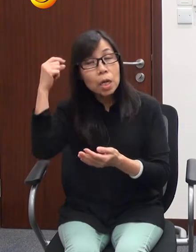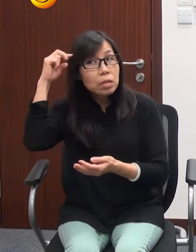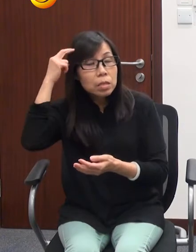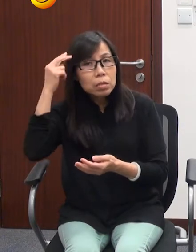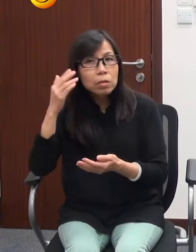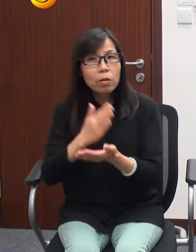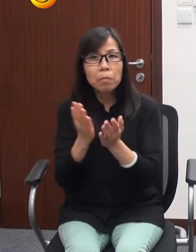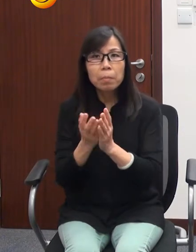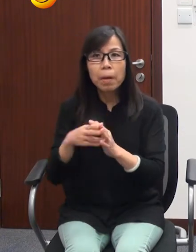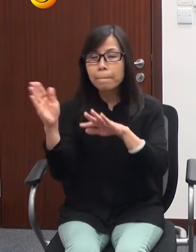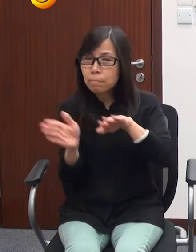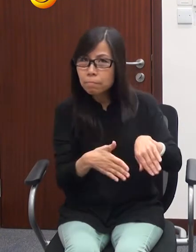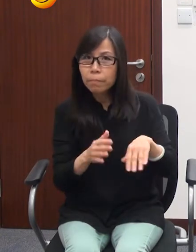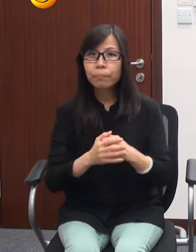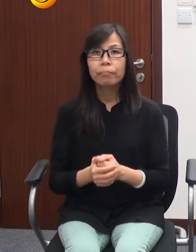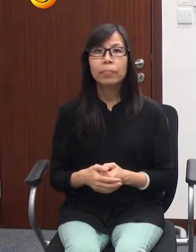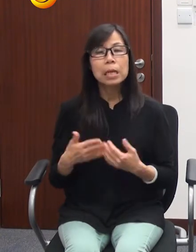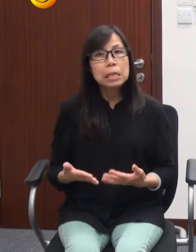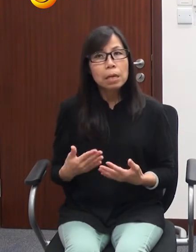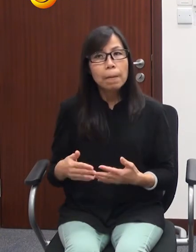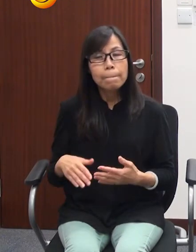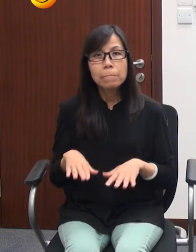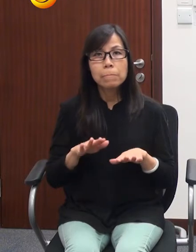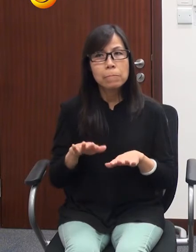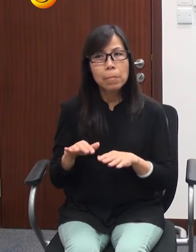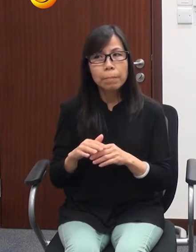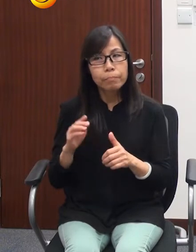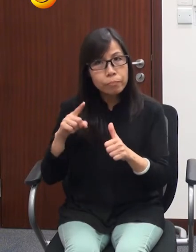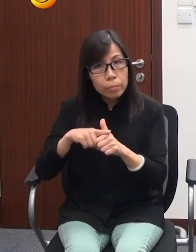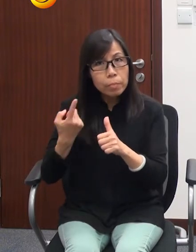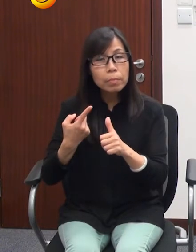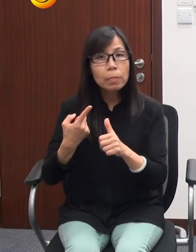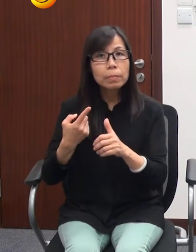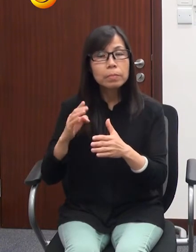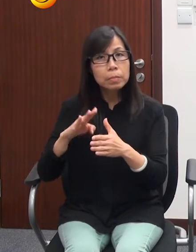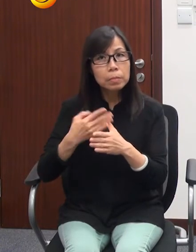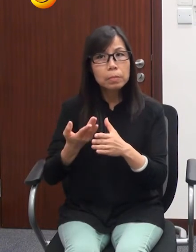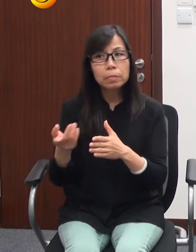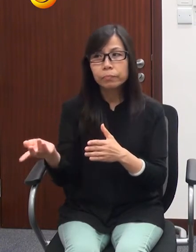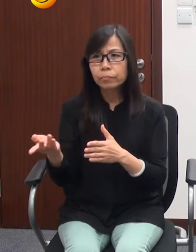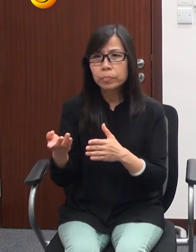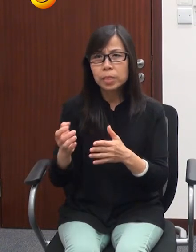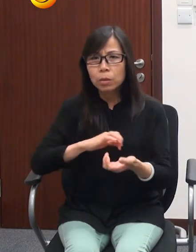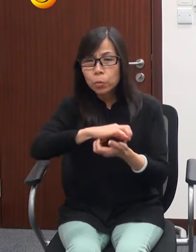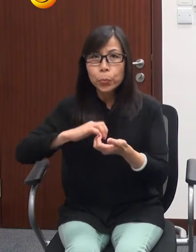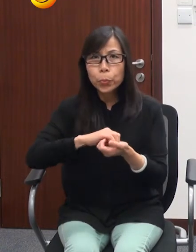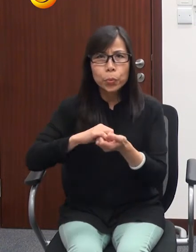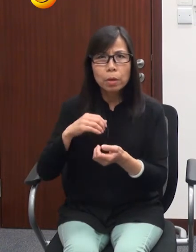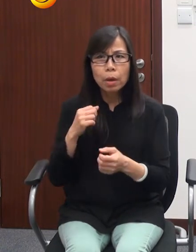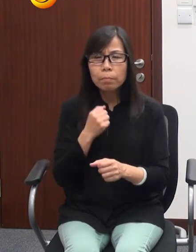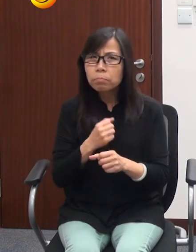咧。所以我覺得其實而家即係慢慢而家即係因為即係其實如果你亂搞咧，即係譬如間你講